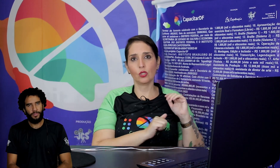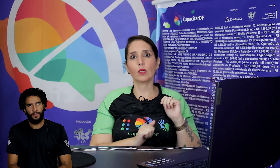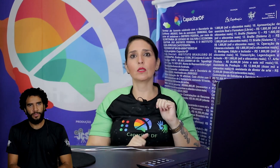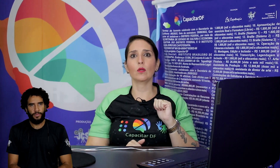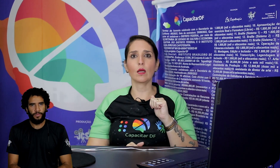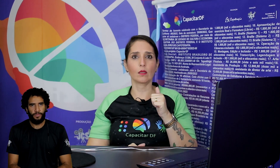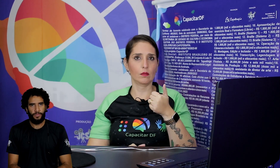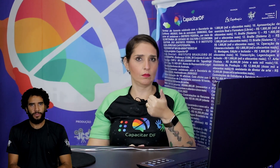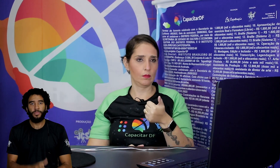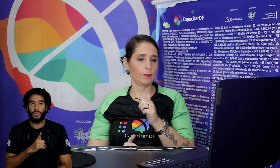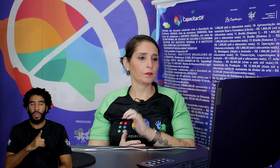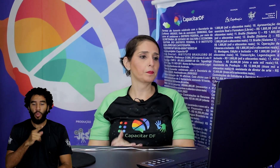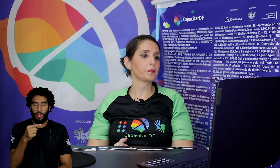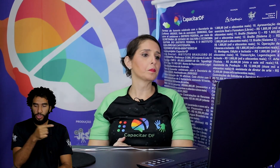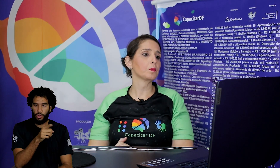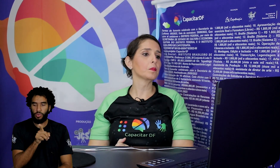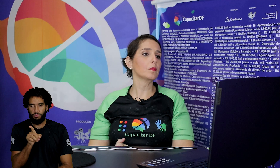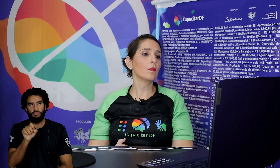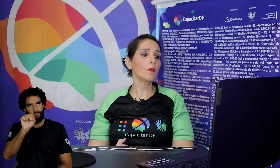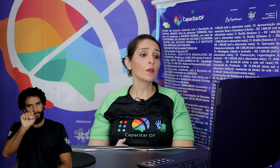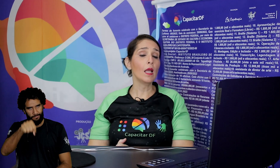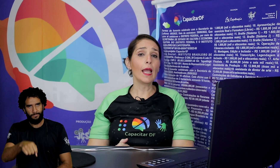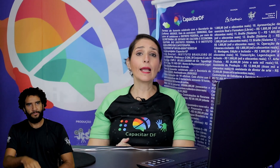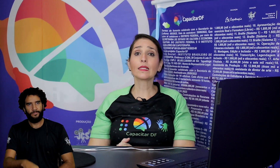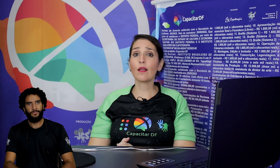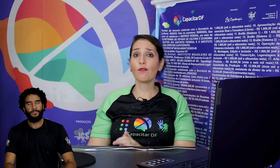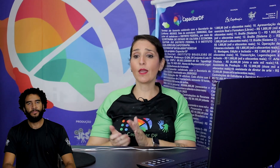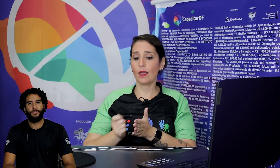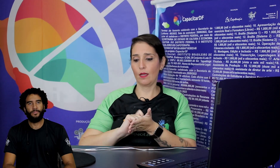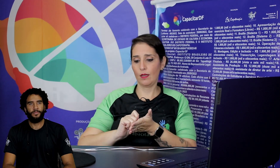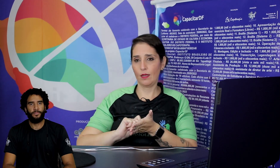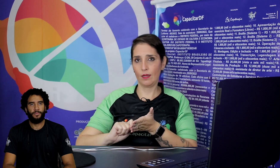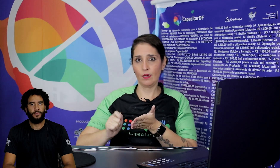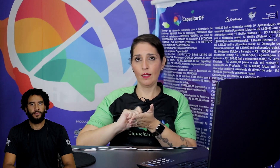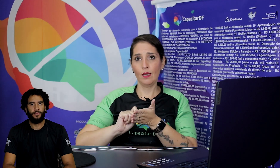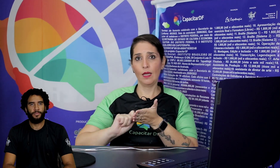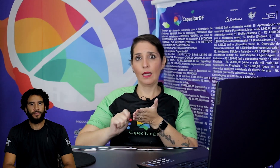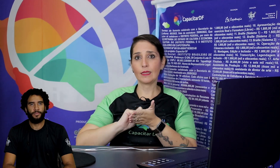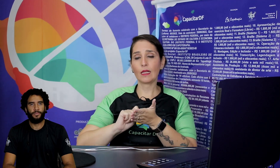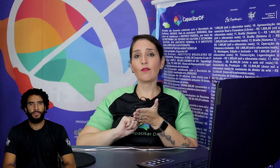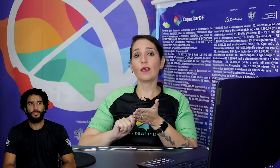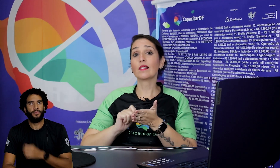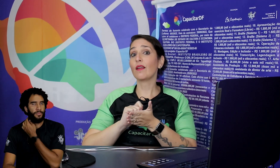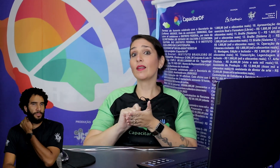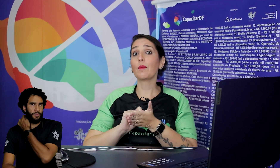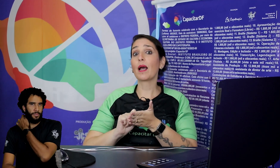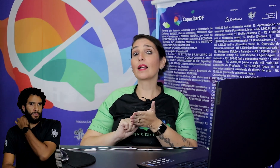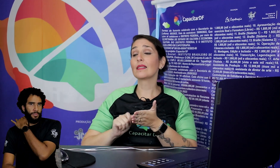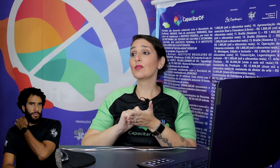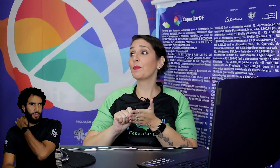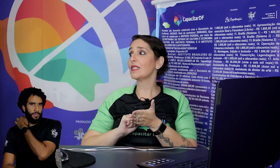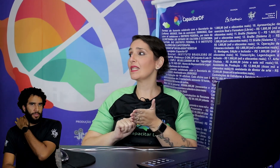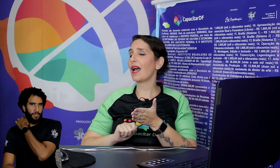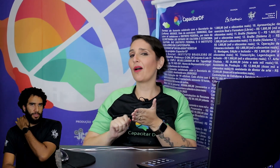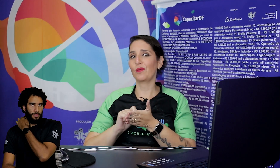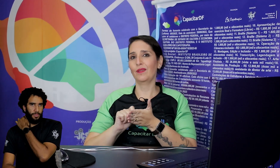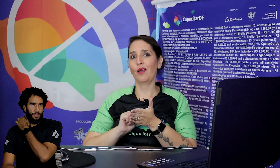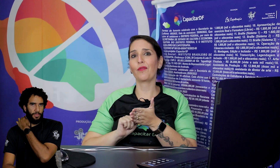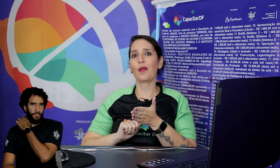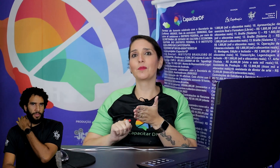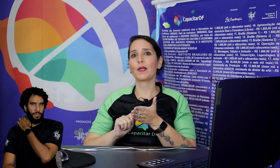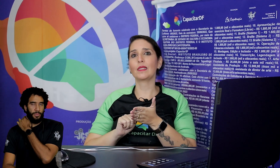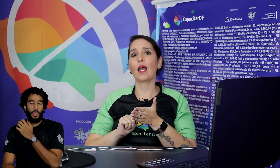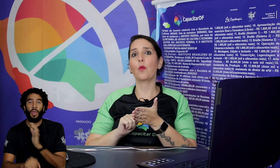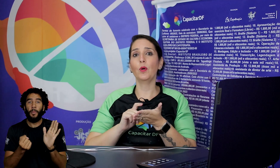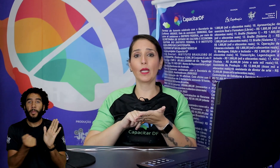direcionar. Escrever. Escrever. Escrever tem marcação espacial, é